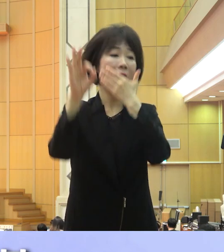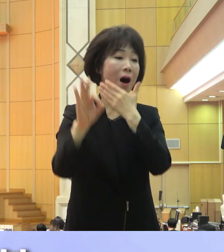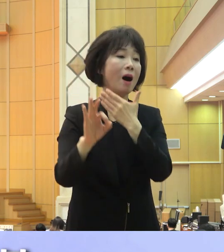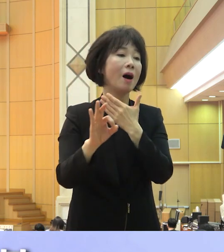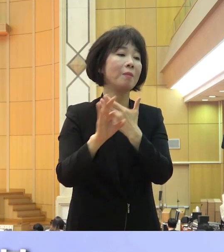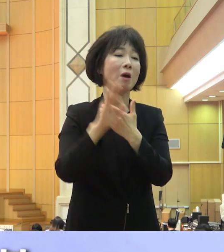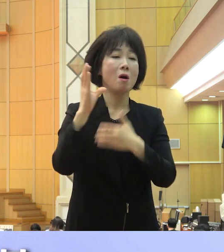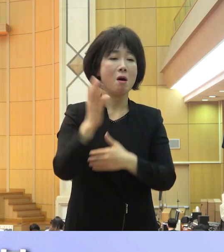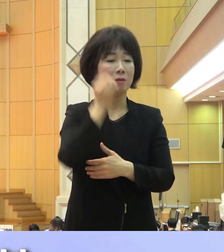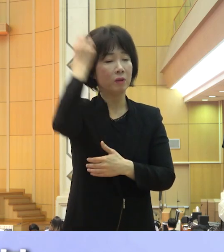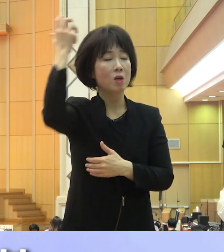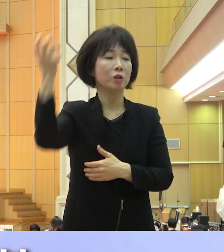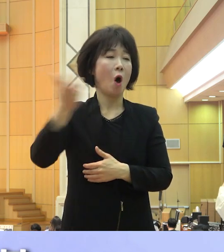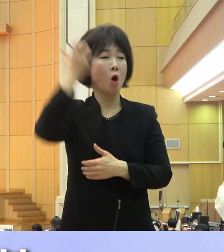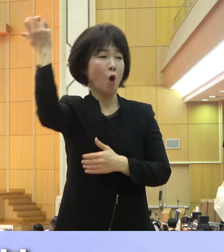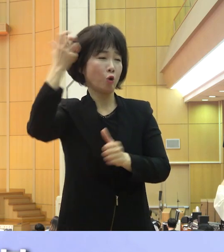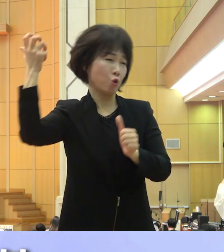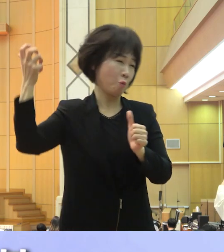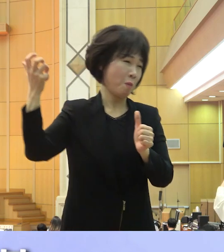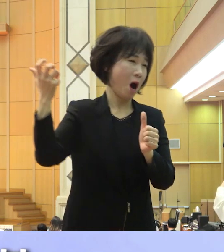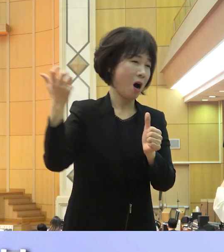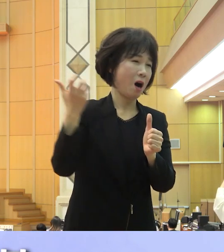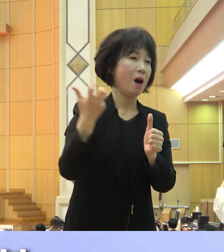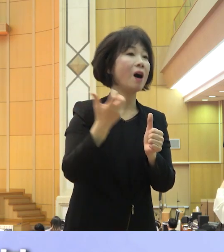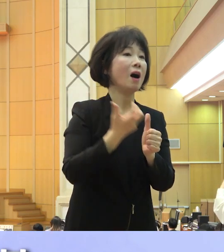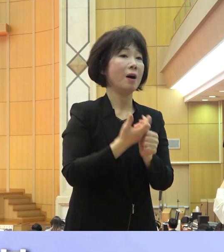믿기만 하면 성령